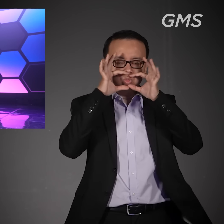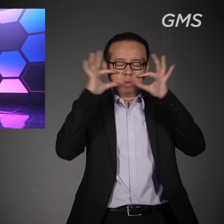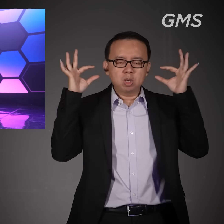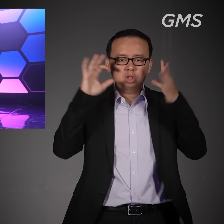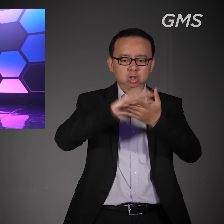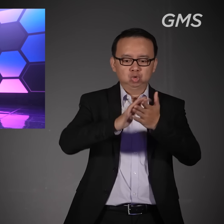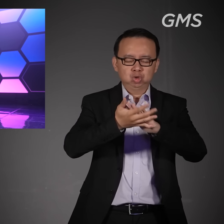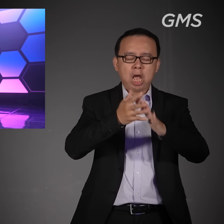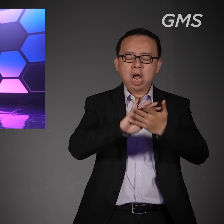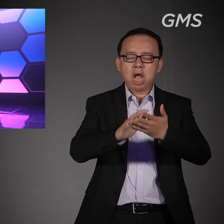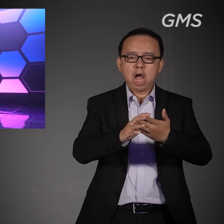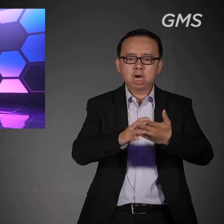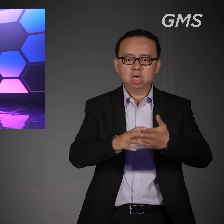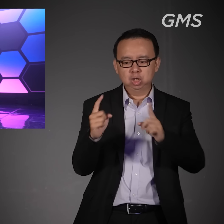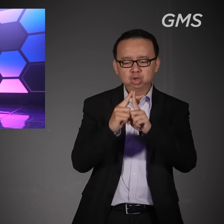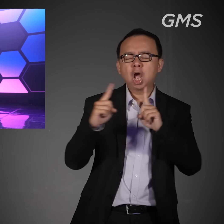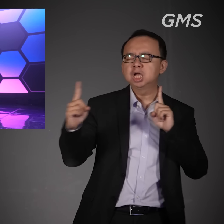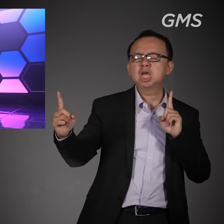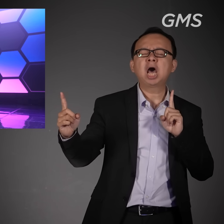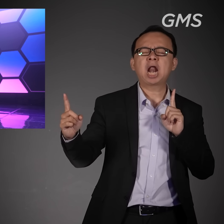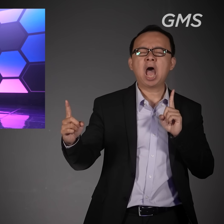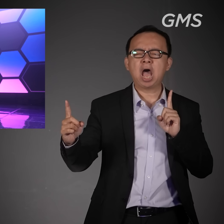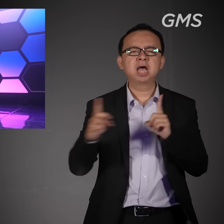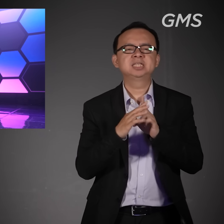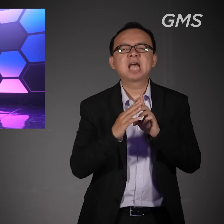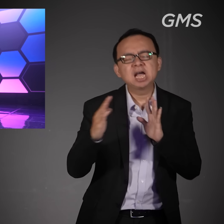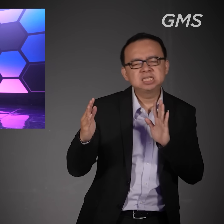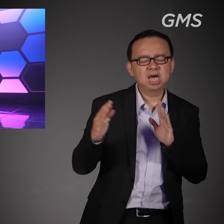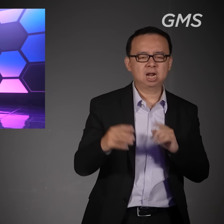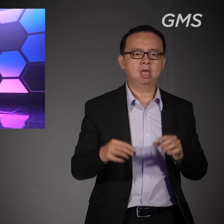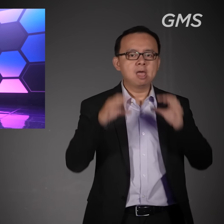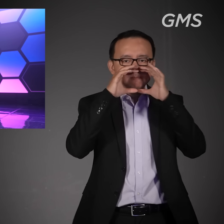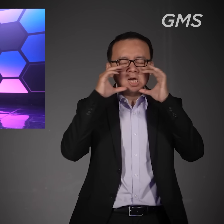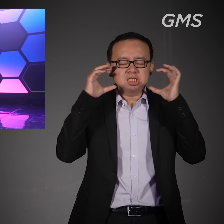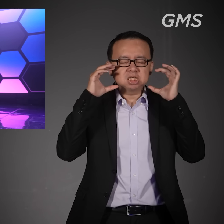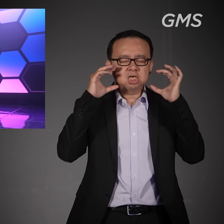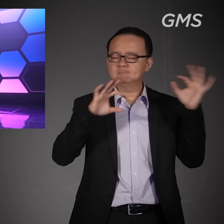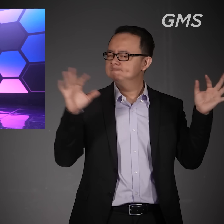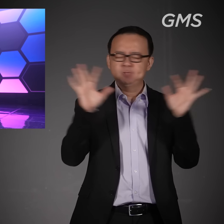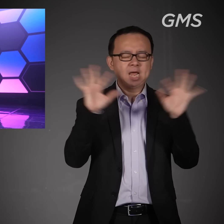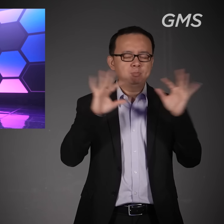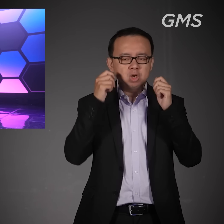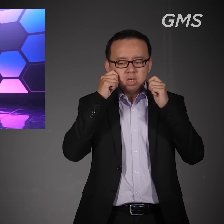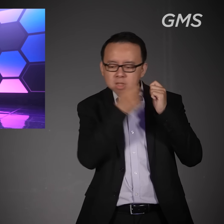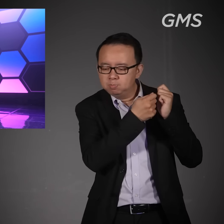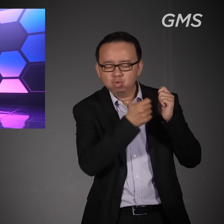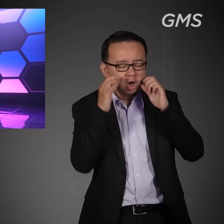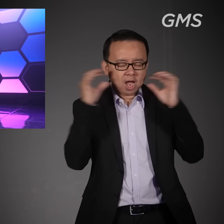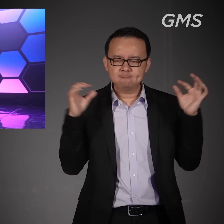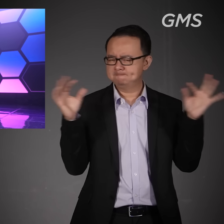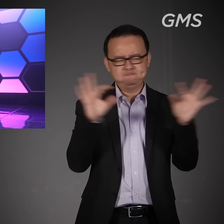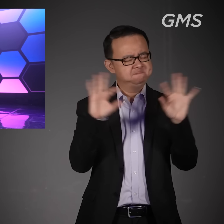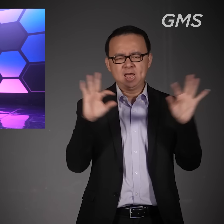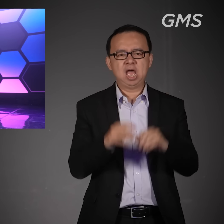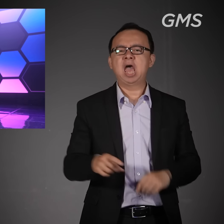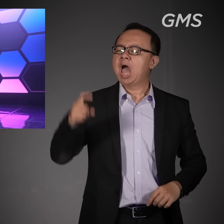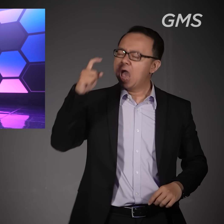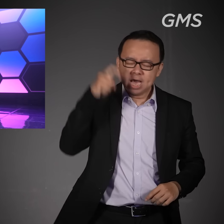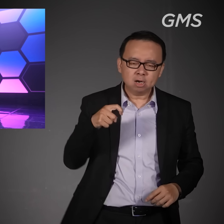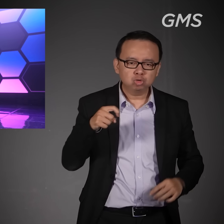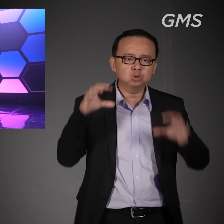Ketika masuk datang ibadah, masker sama sekali tidak dibuka. Termasuk semua yang melayani di depan sini.